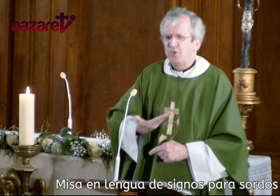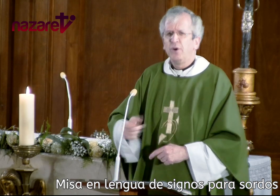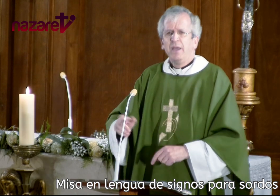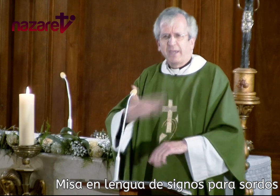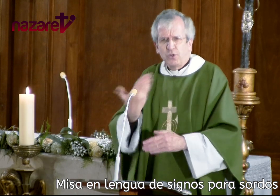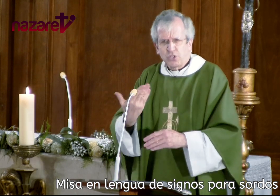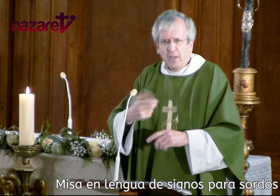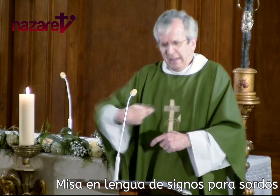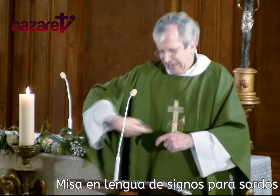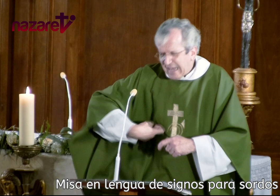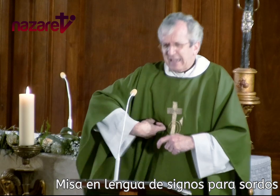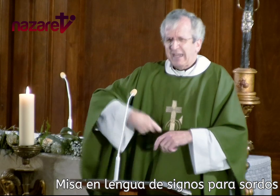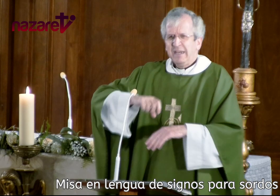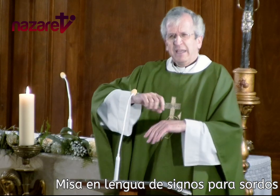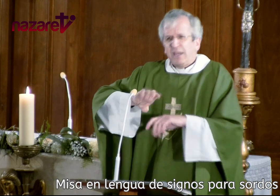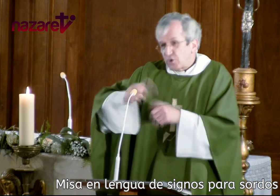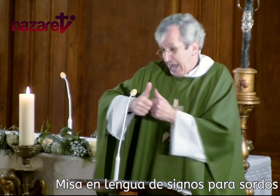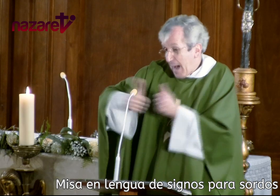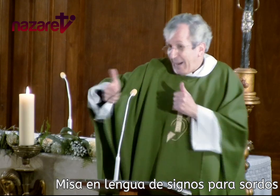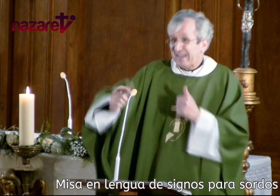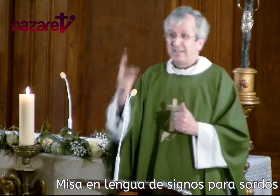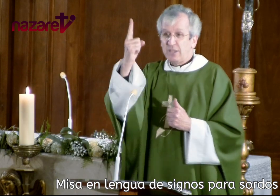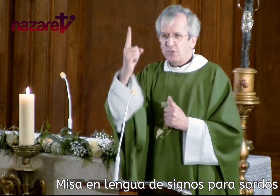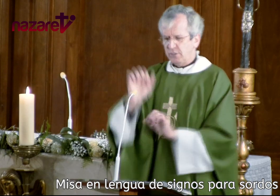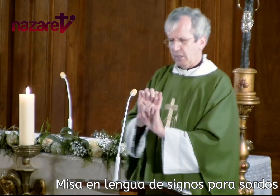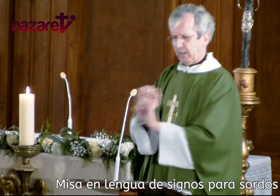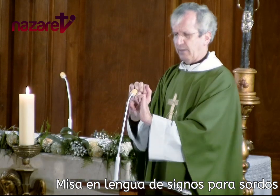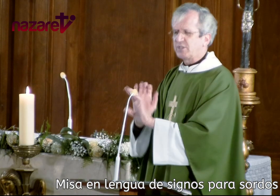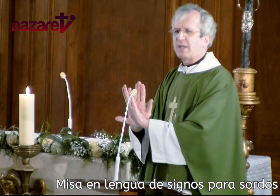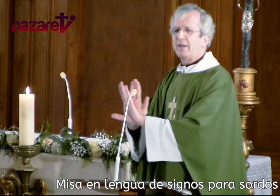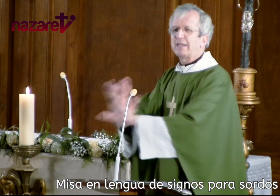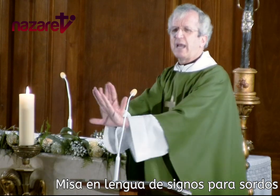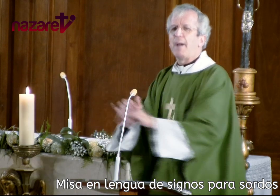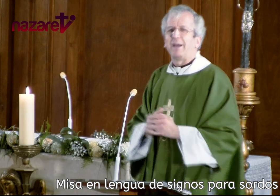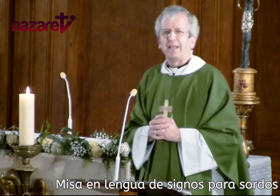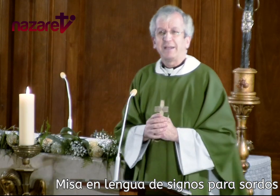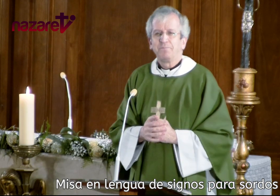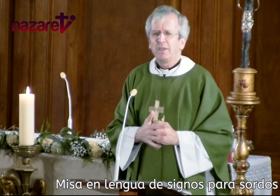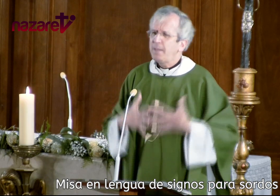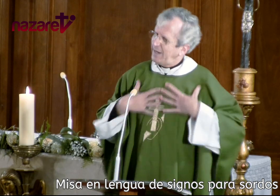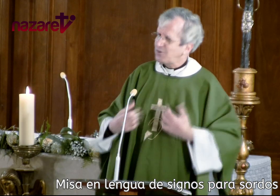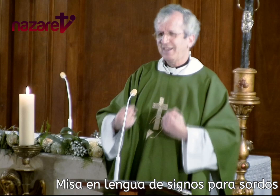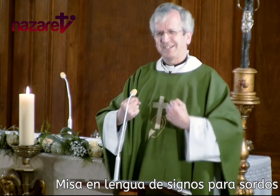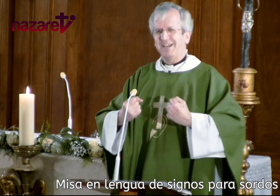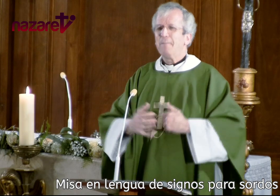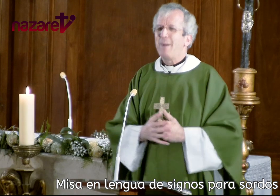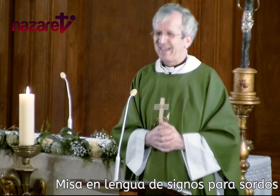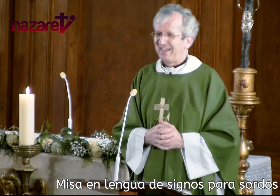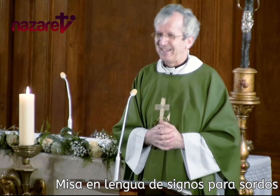que nos tientan que nos apartan de dios y que tenemos que saberlas apartar y para eso hay que ser valientes